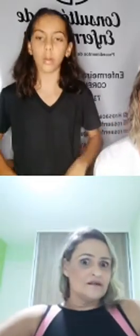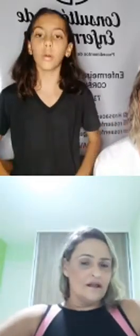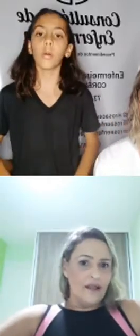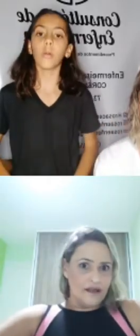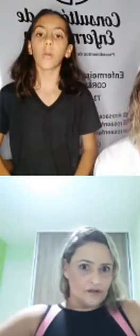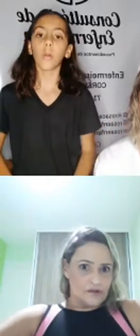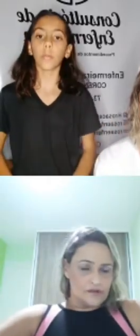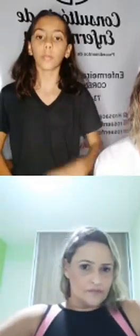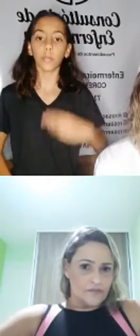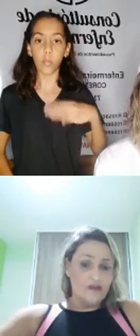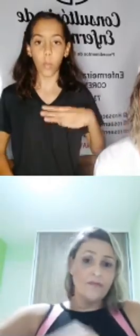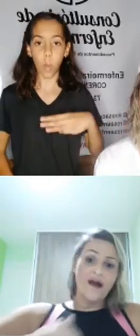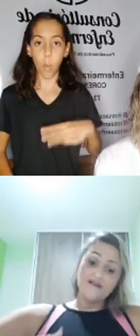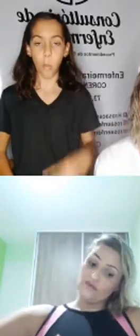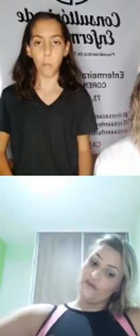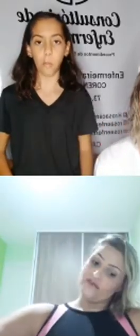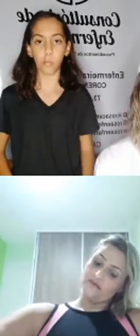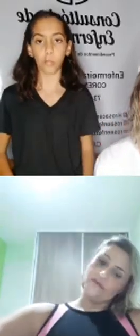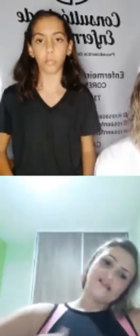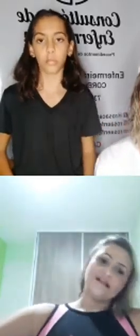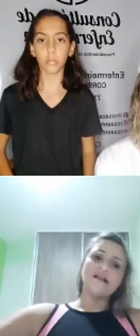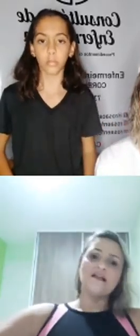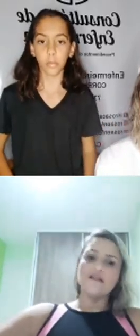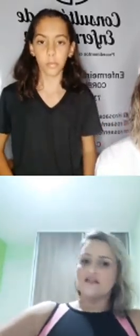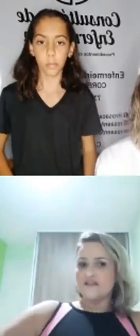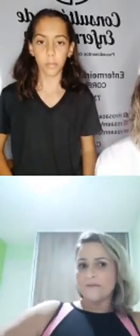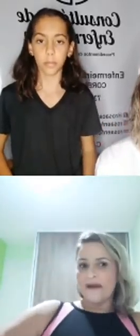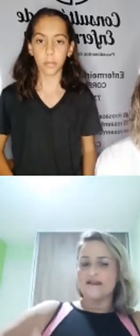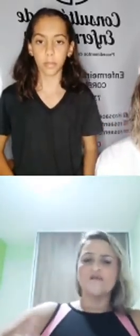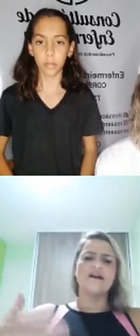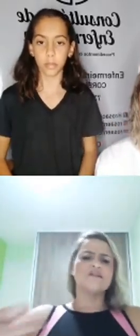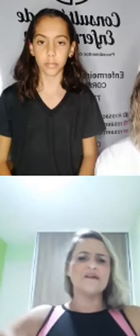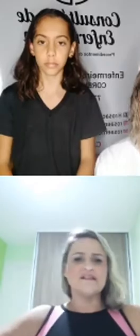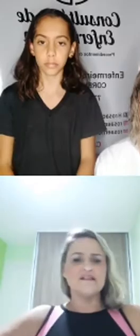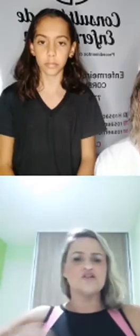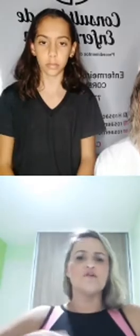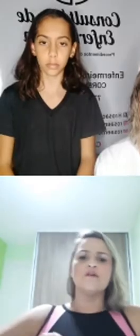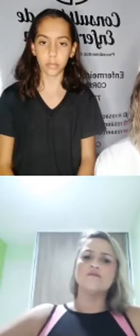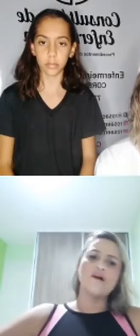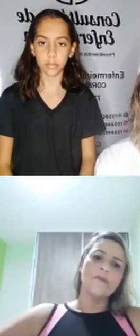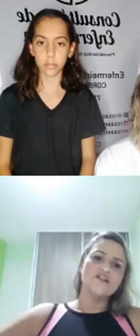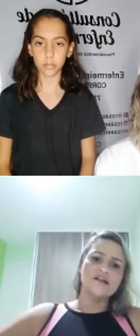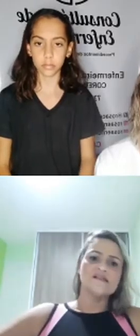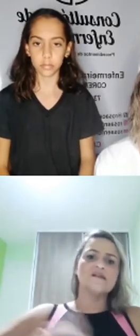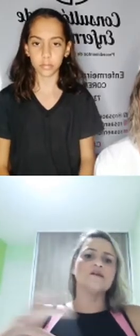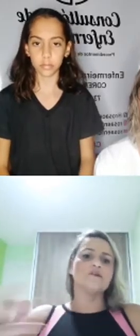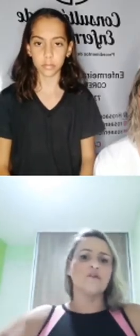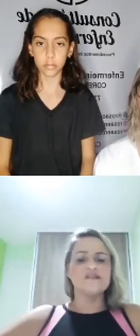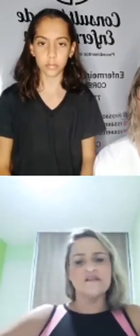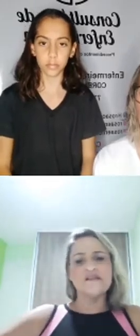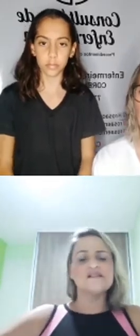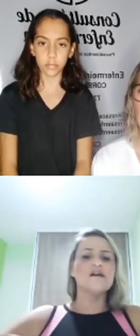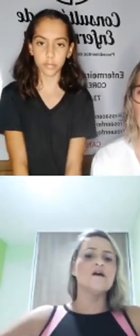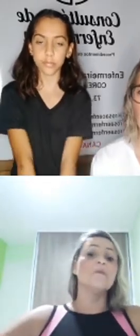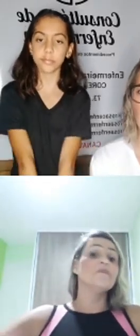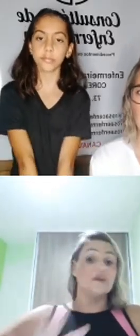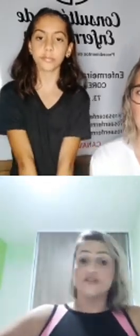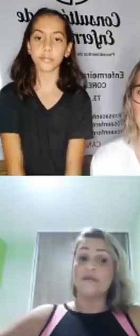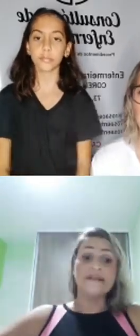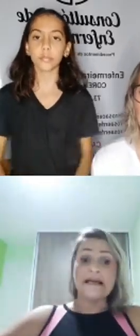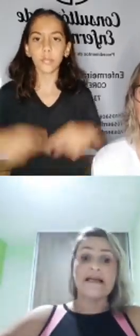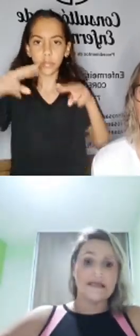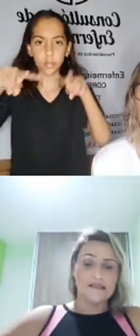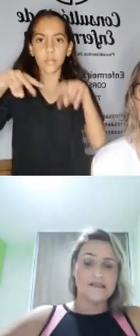3 leitos e mais umas cadeirinhas de espera, que são aquelas pacientes que só vão usar uma medicação, estão em observação, não